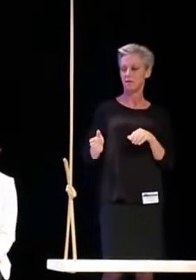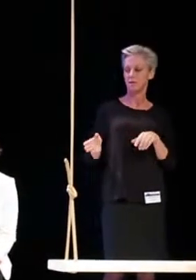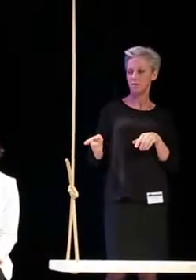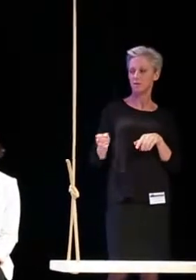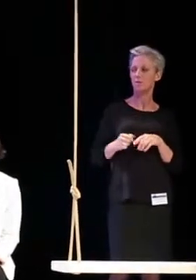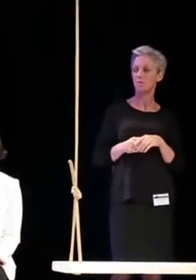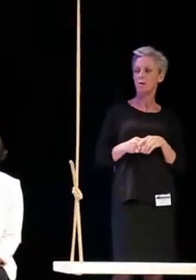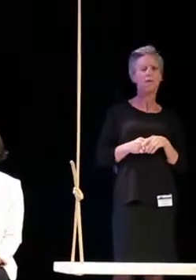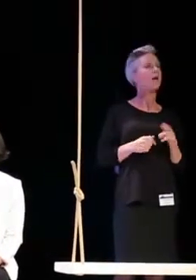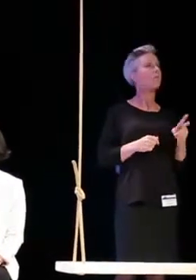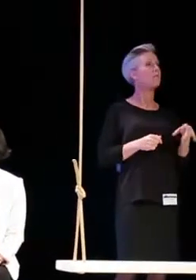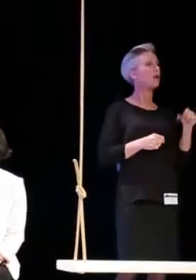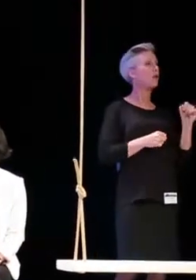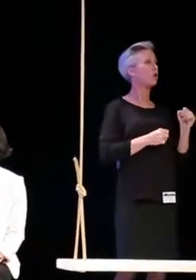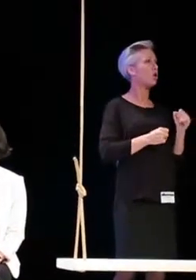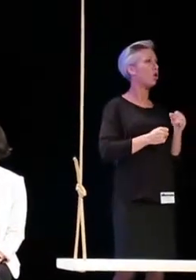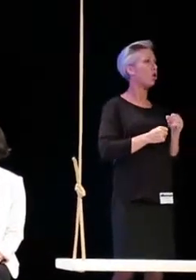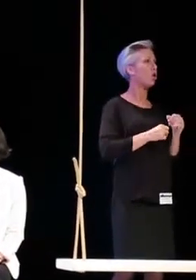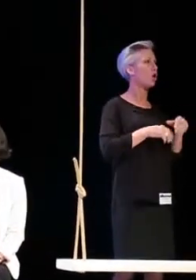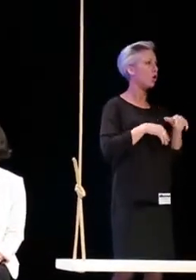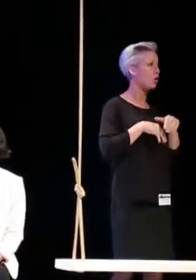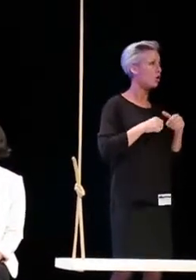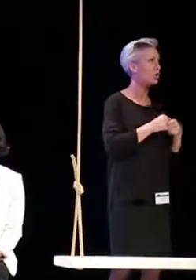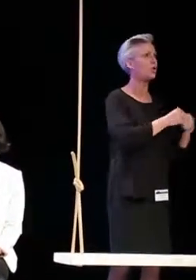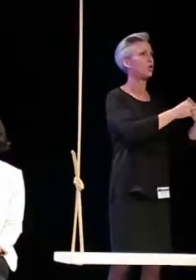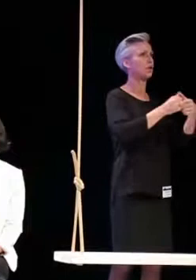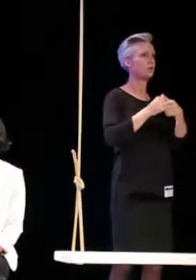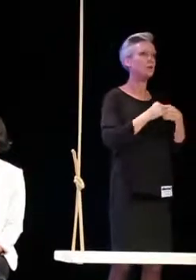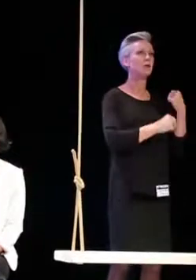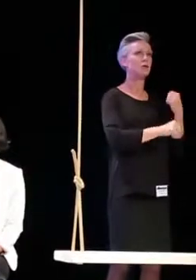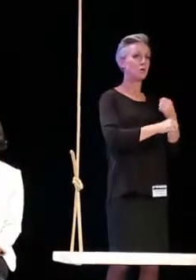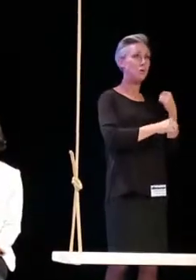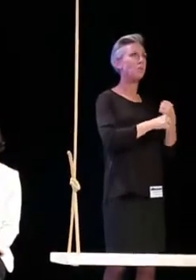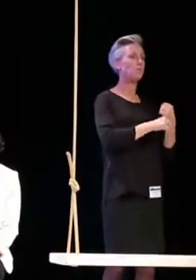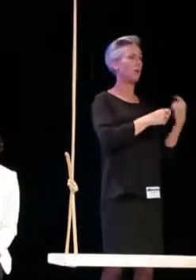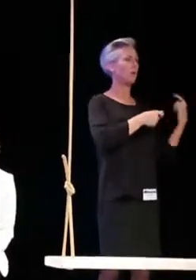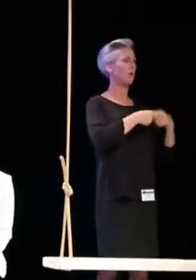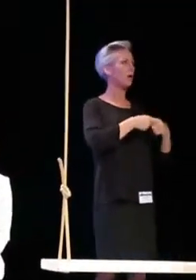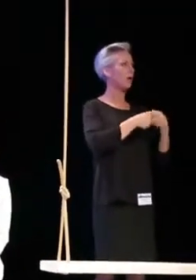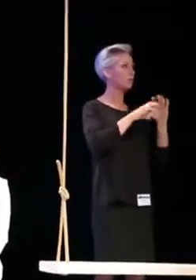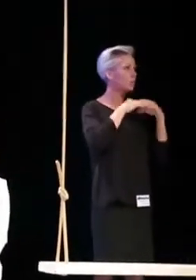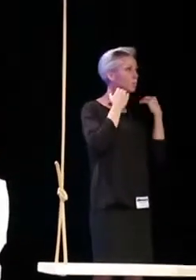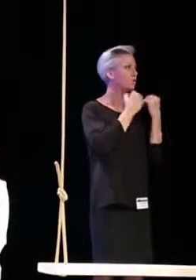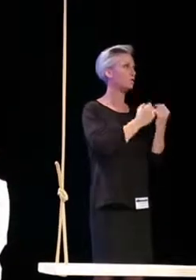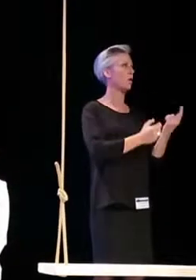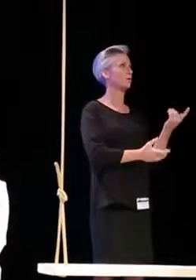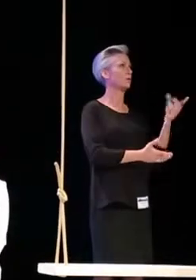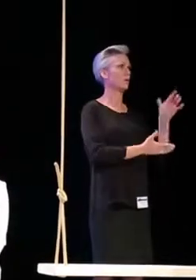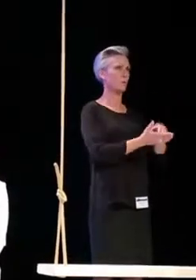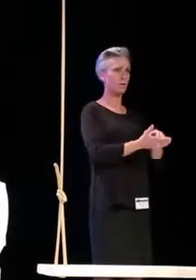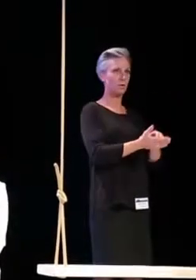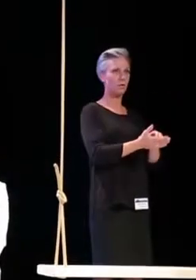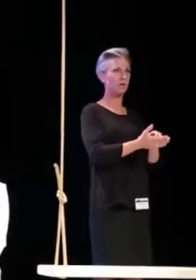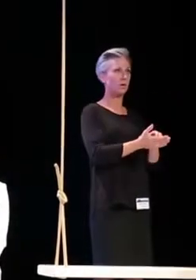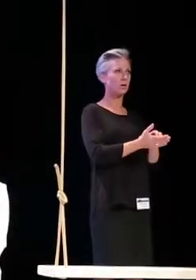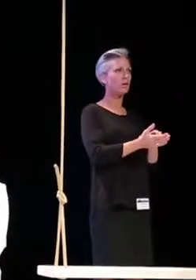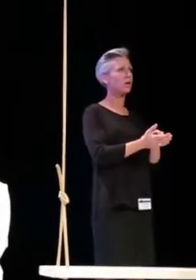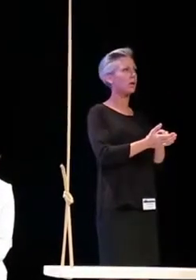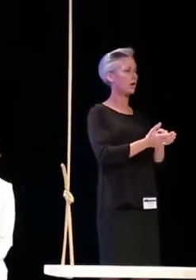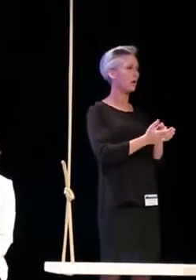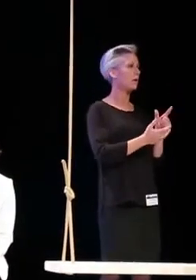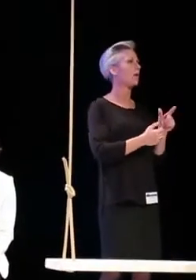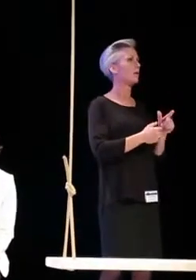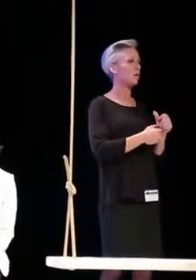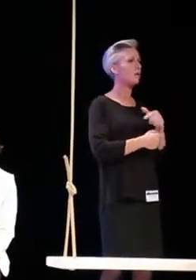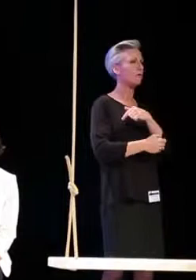en miljörörelse. Fast det är en social rörelse som bör verka för andra, med andra funktioner i samhället som verkar för